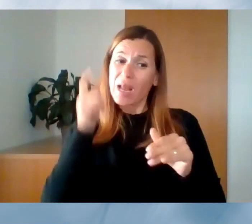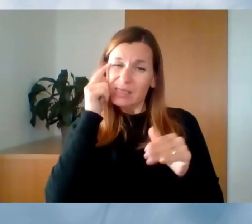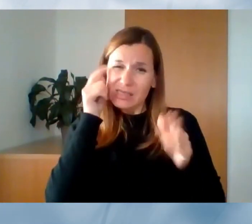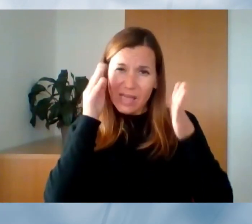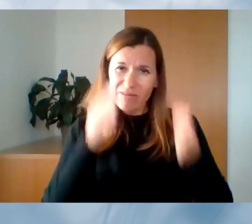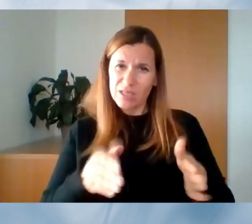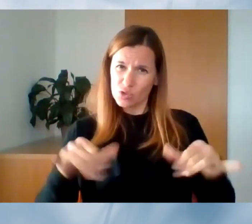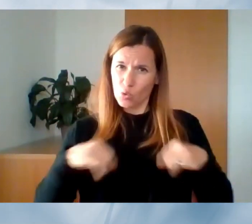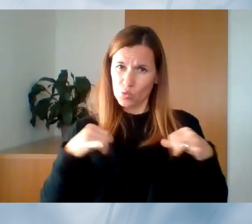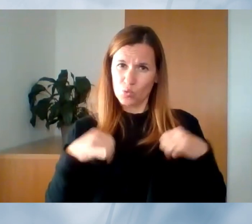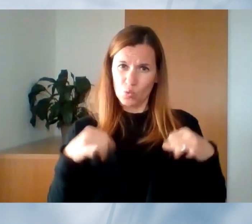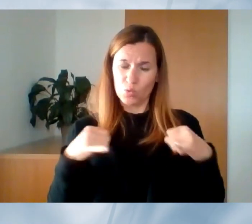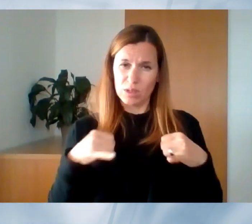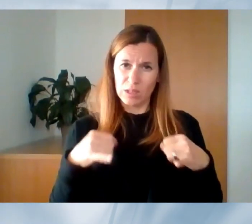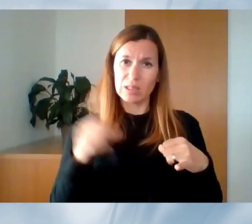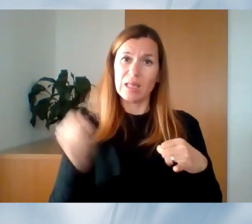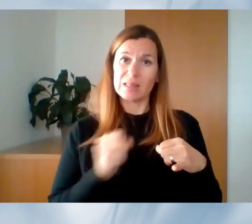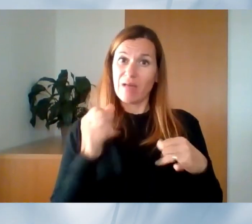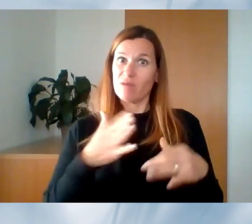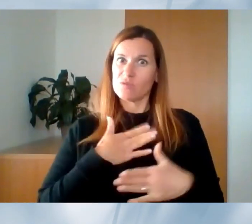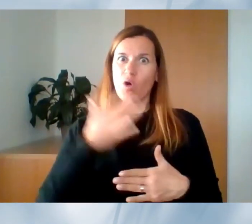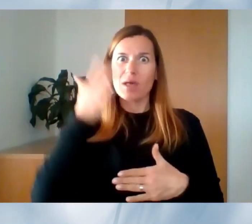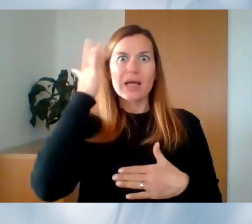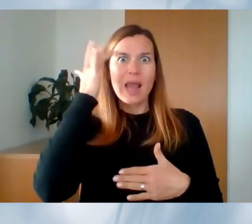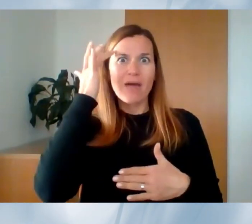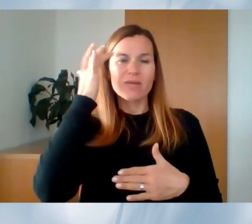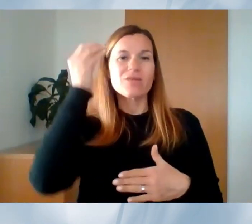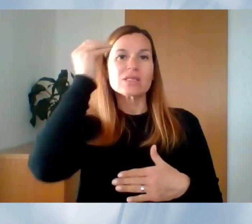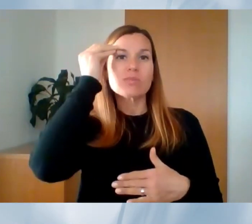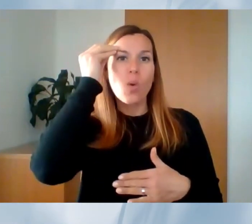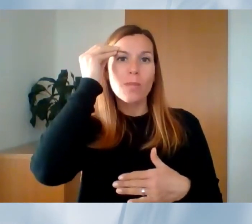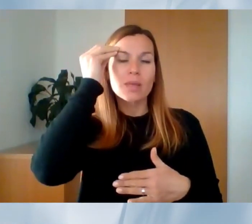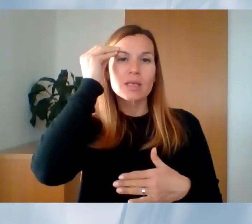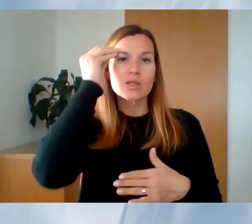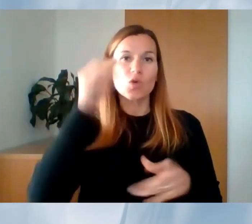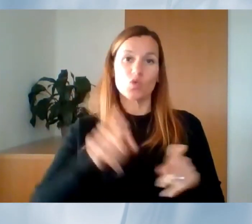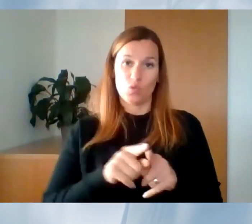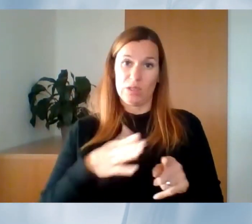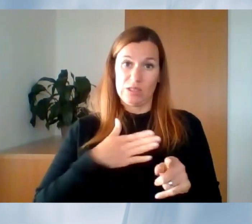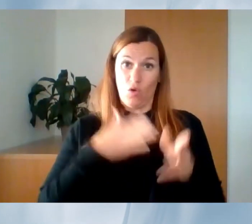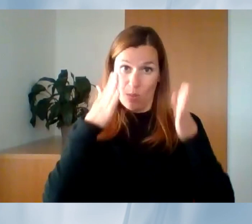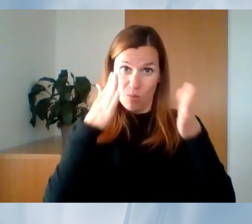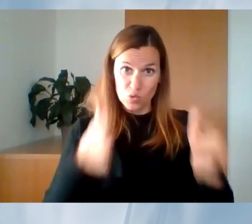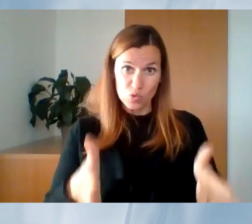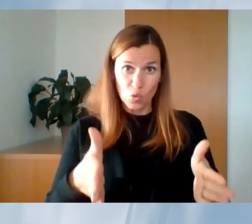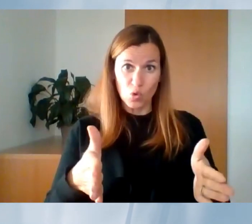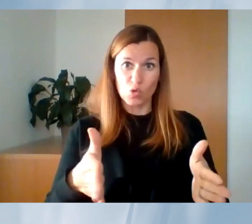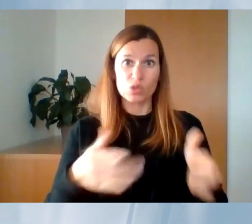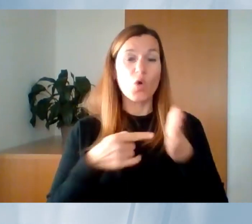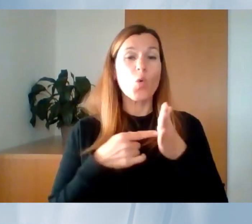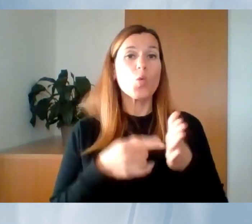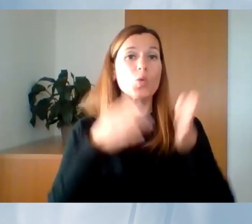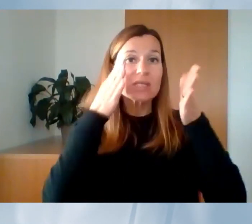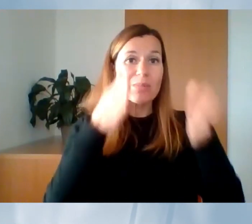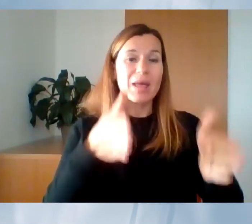truditi zavestno za to, da v svoji glavi, v svojem spominu, pa tudi svojo